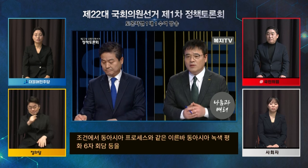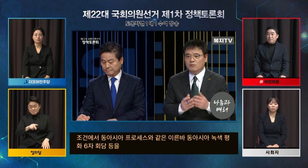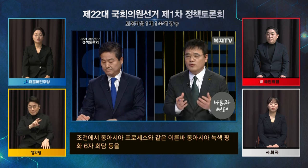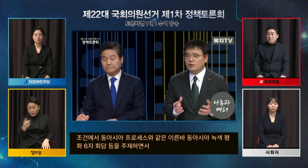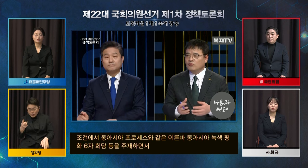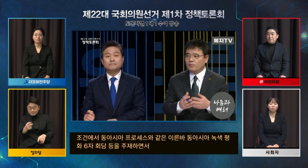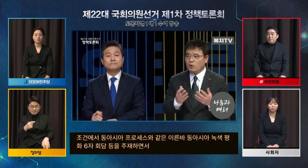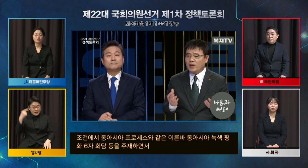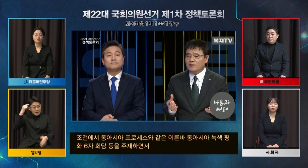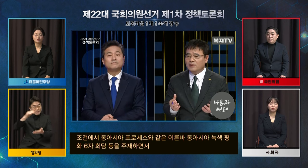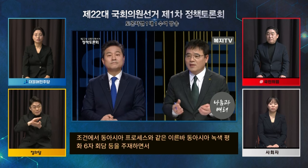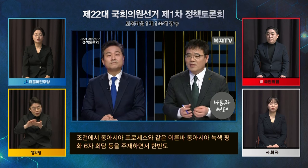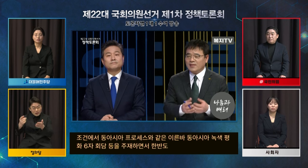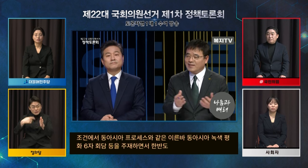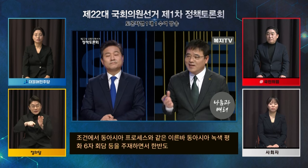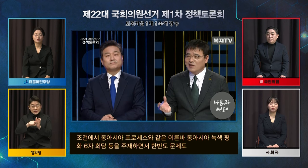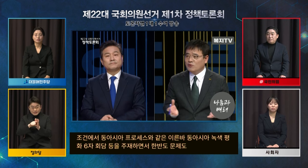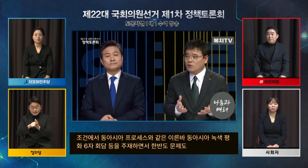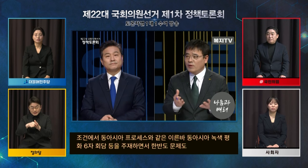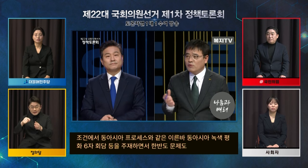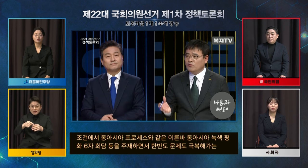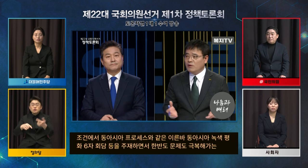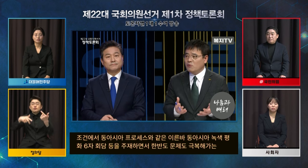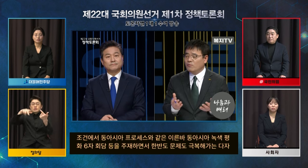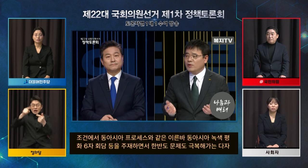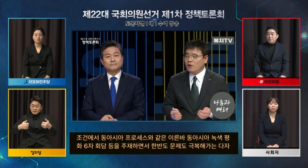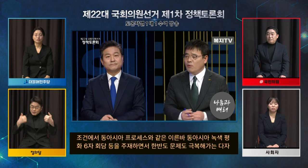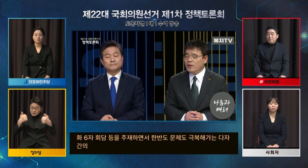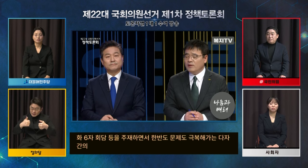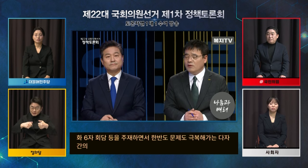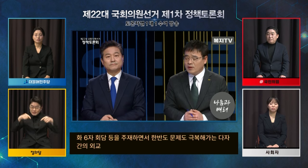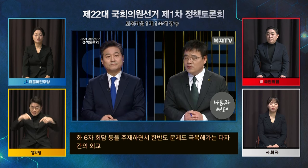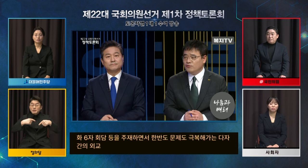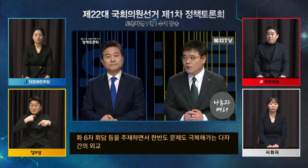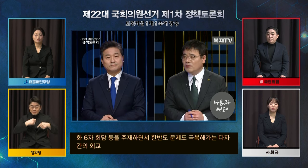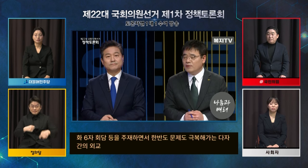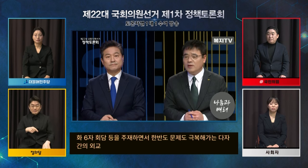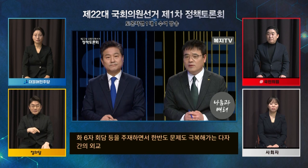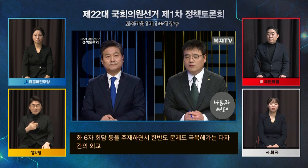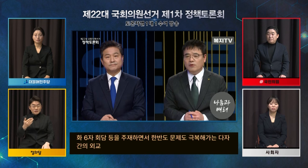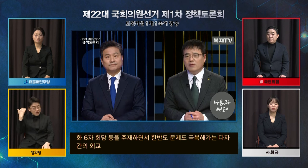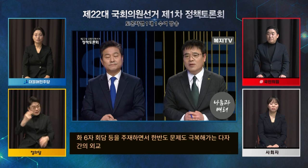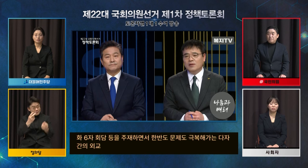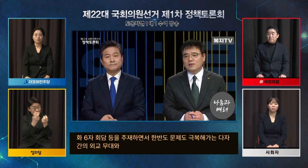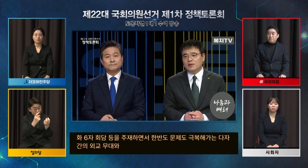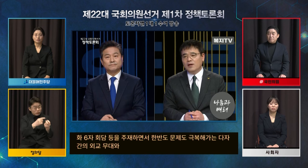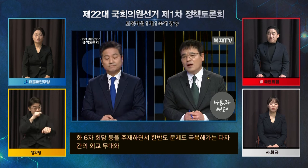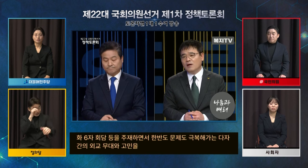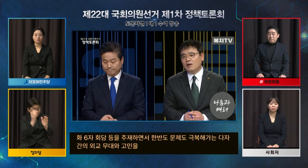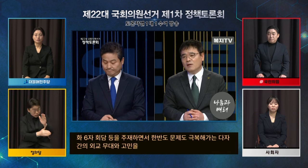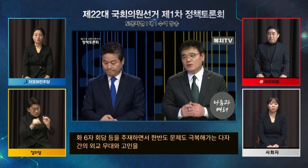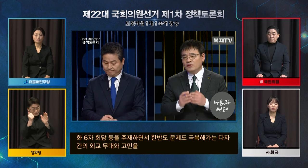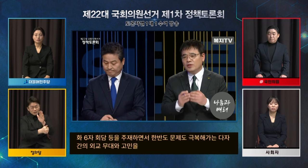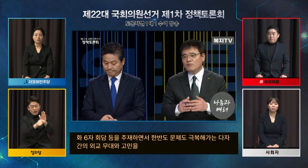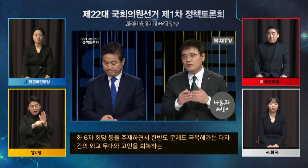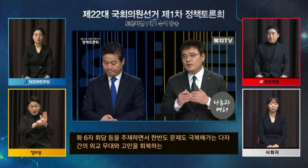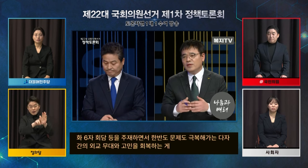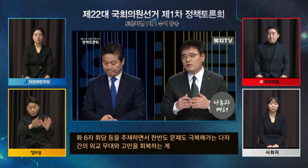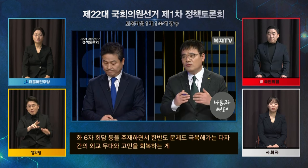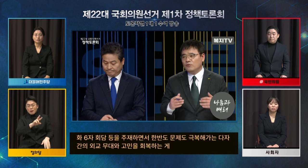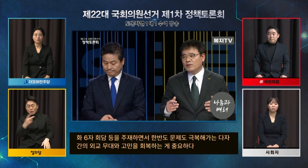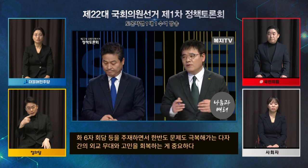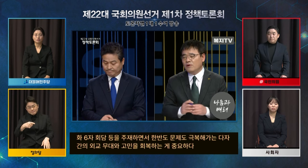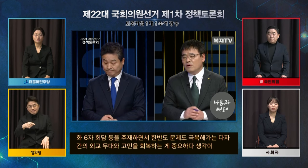한반도 문제도 극복해가는 다자간의 어떤 외교 무대와 고민을 회복해내는 게 굉장히 중요하다고 생각이 들고요. 특히나 전쟁